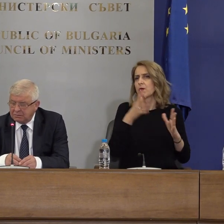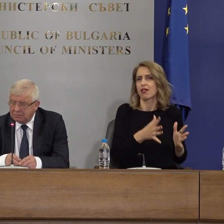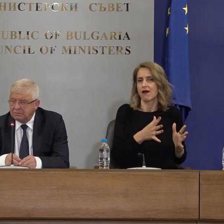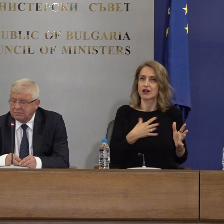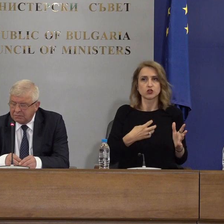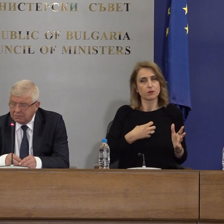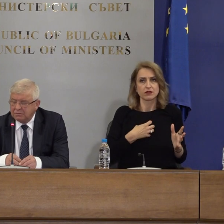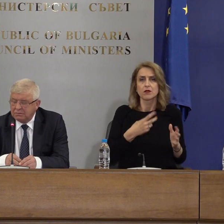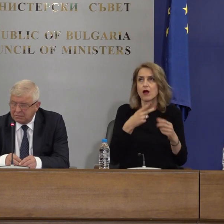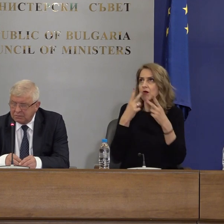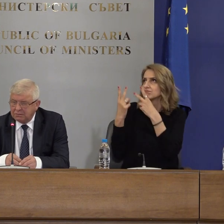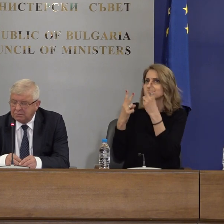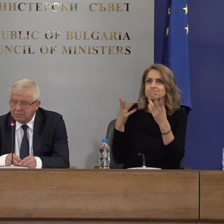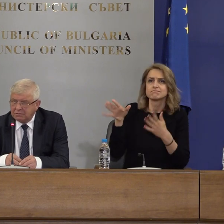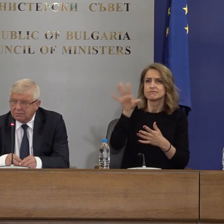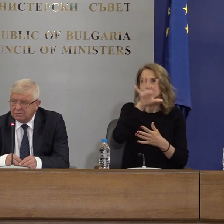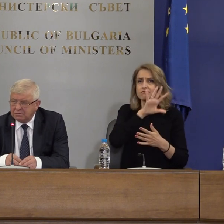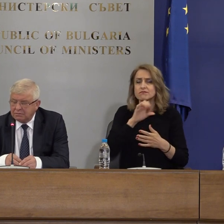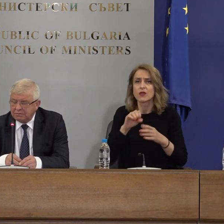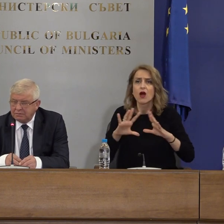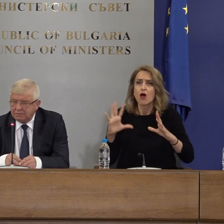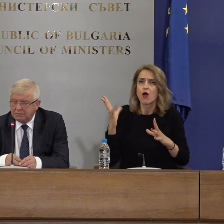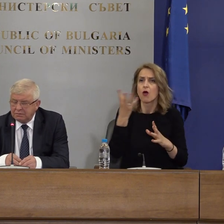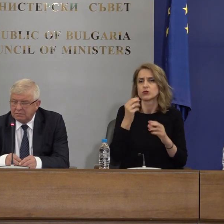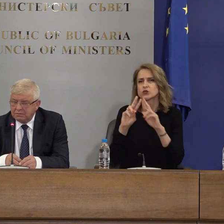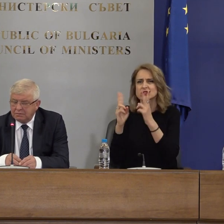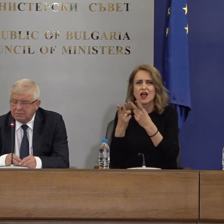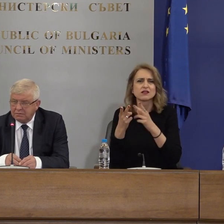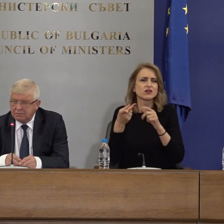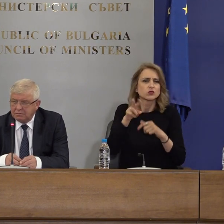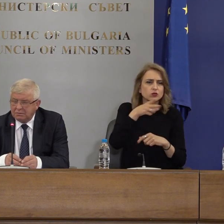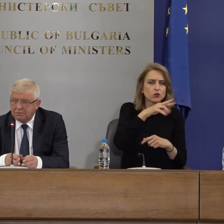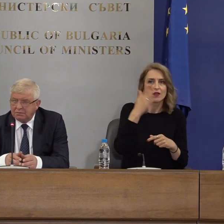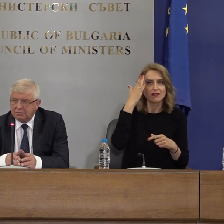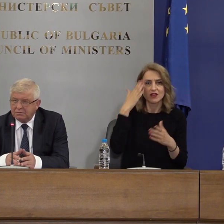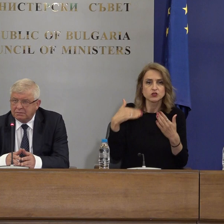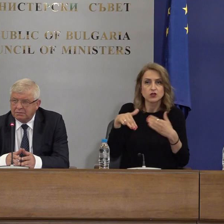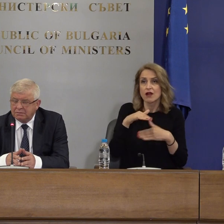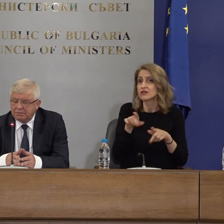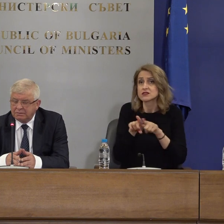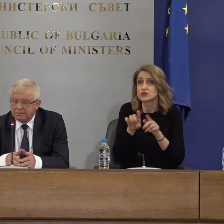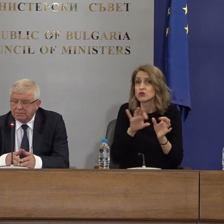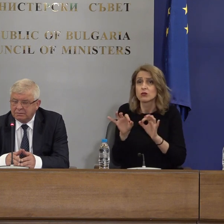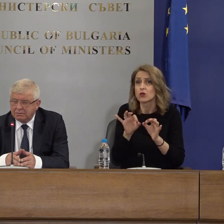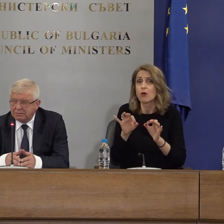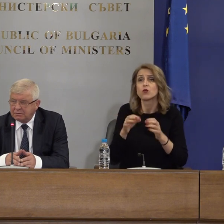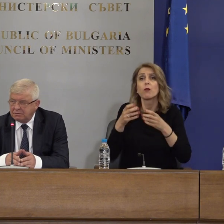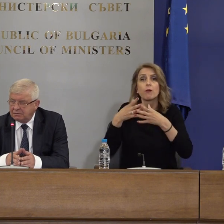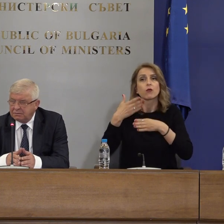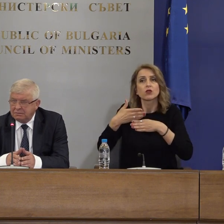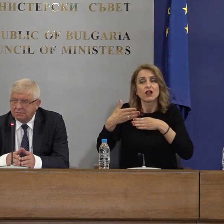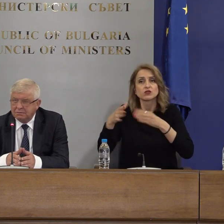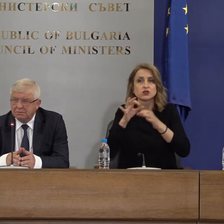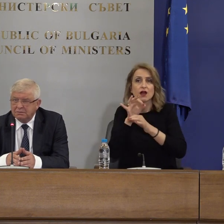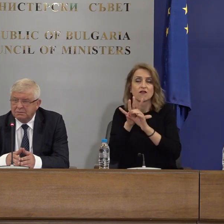че около нас има едно общо повишаване на заболеваемостта и в други страни, което значи, че вирусът продължава да показва